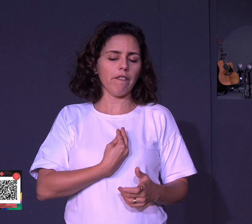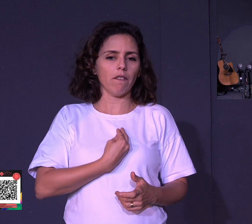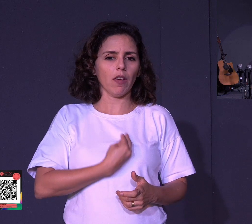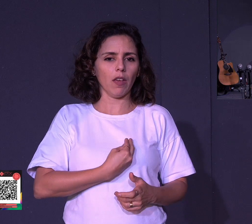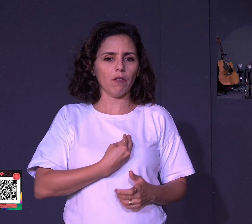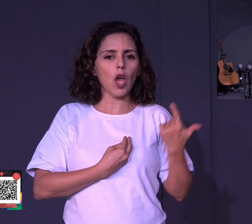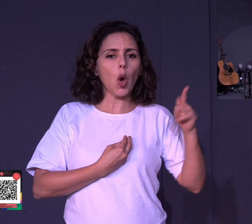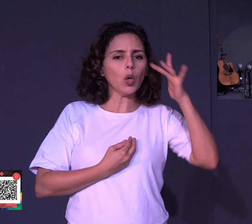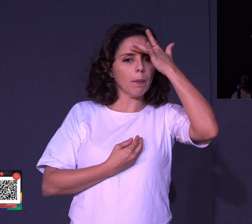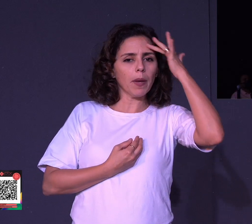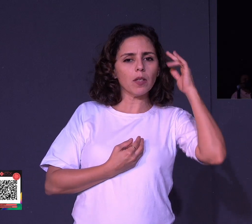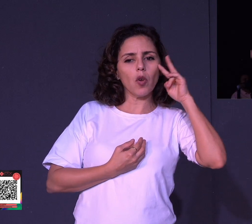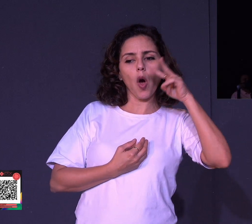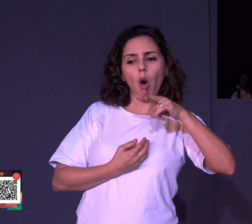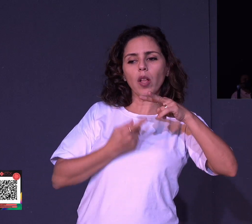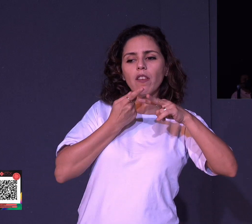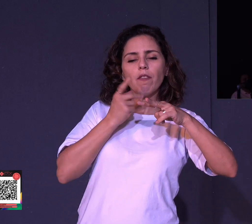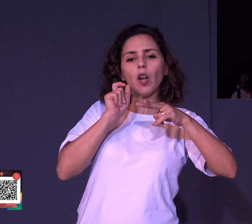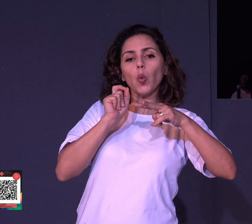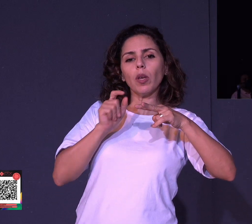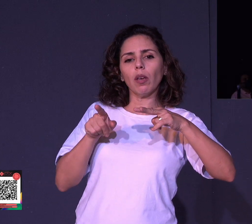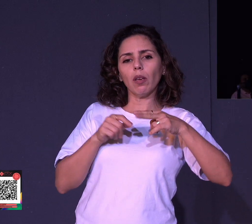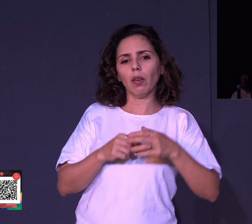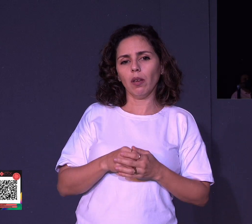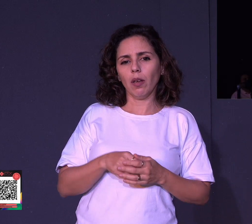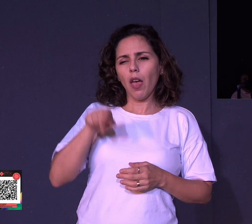O fulano, onde chega abençoa.